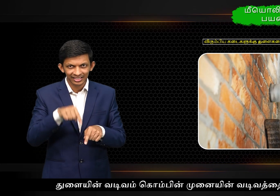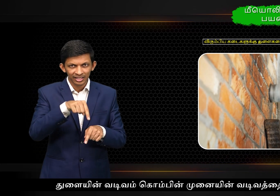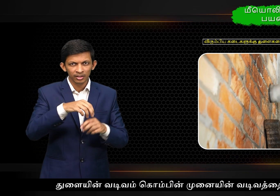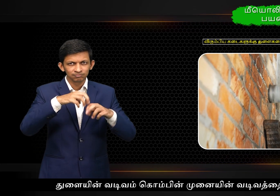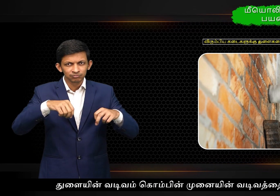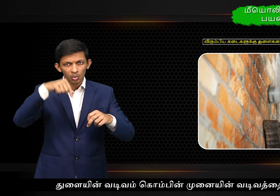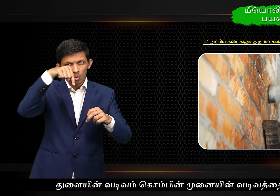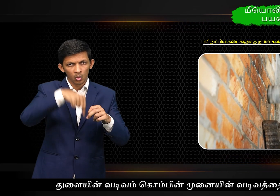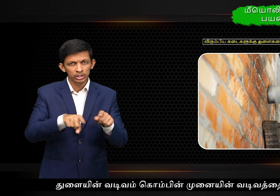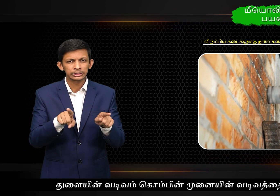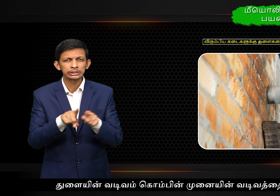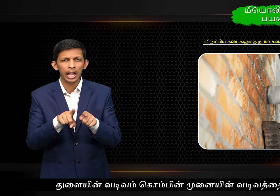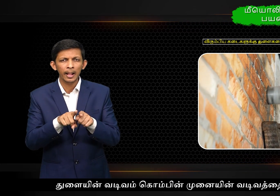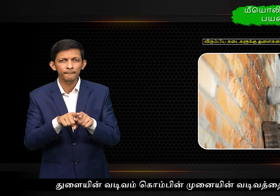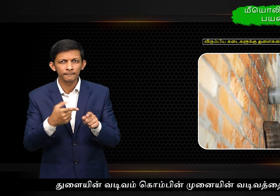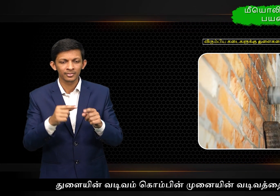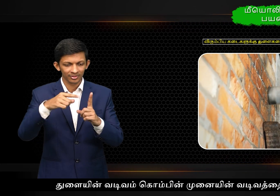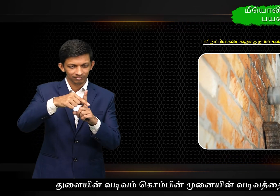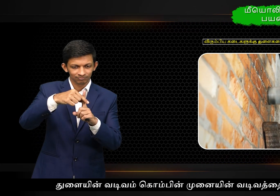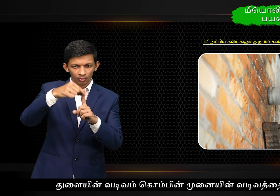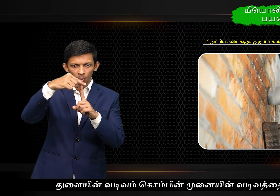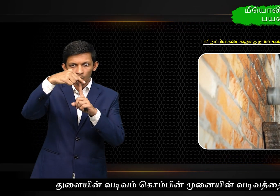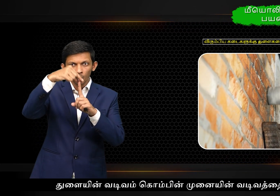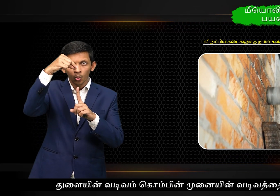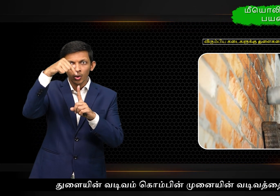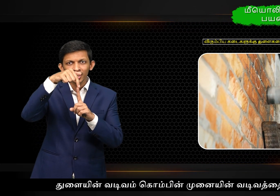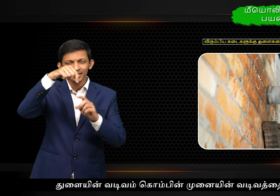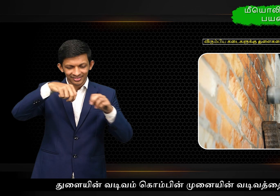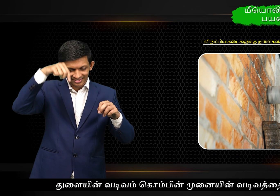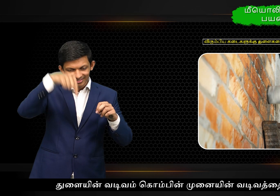துளையின் வடிவம் கொம்பின் முனையின் வடிவத்தை போன்றது.